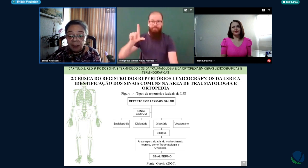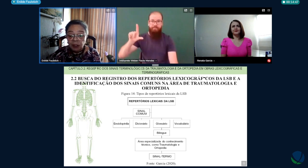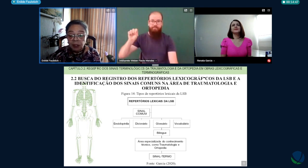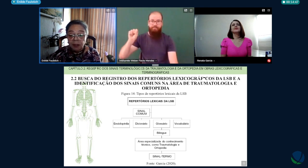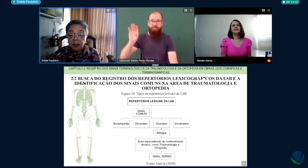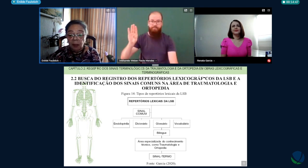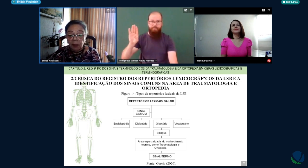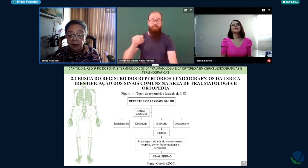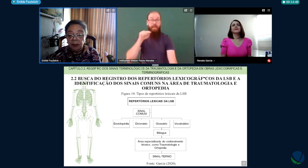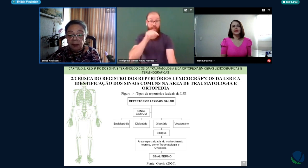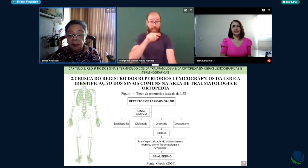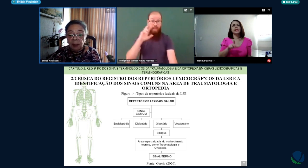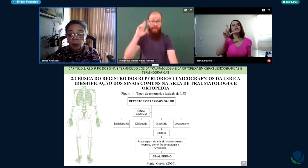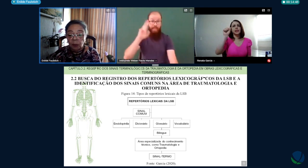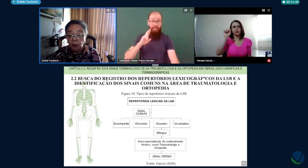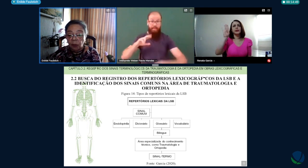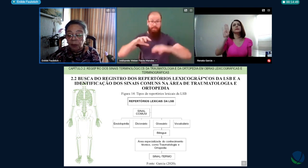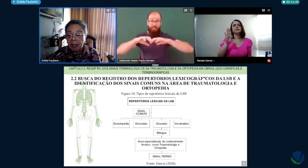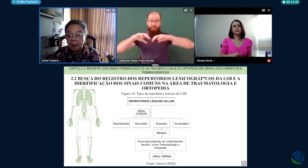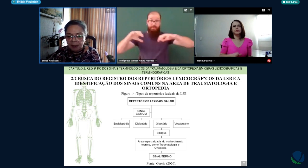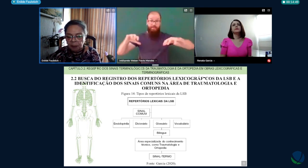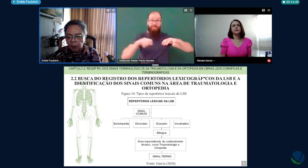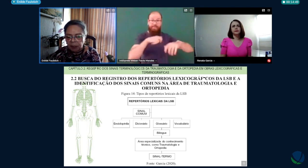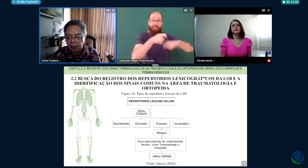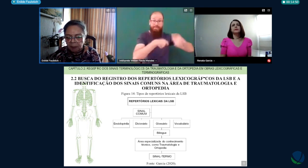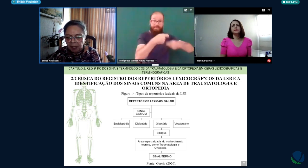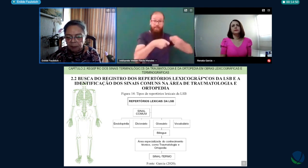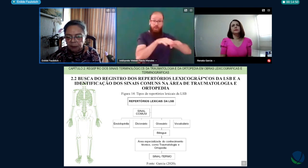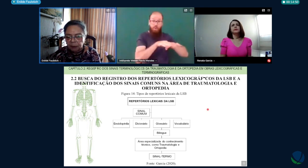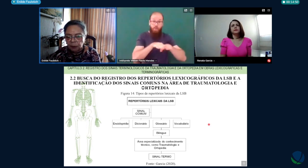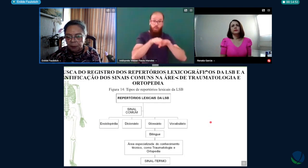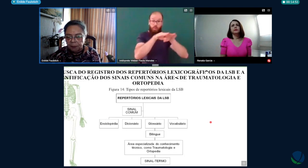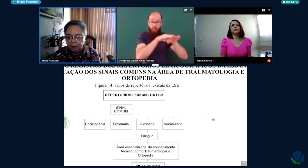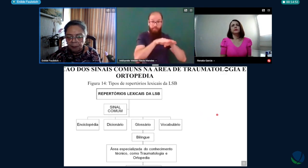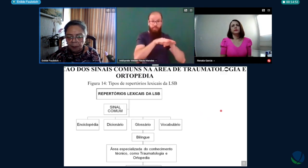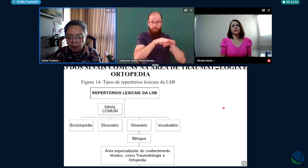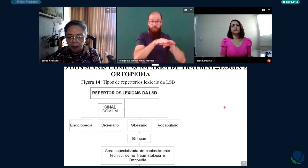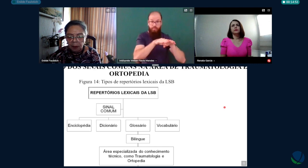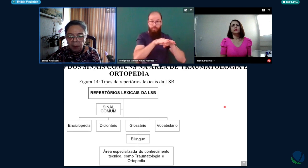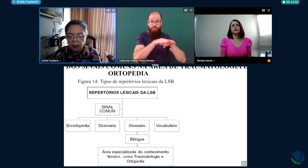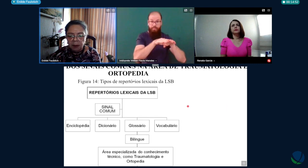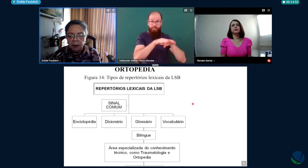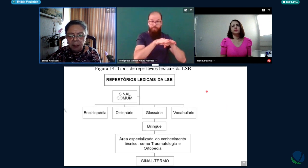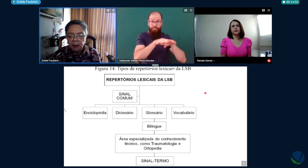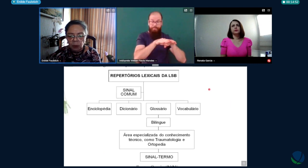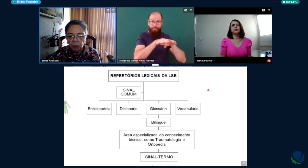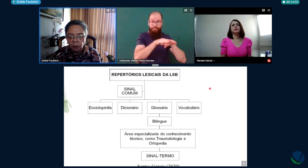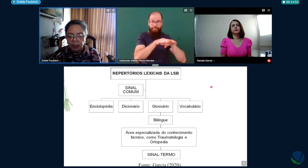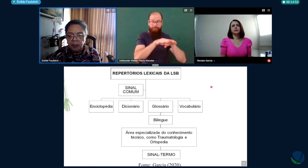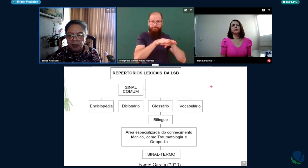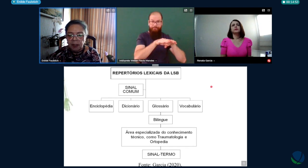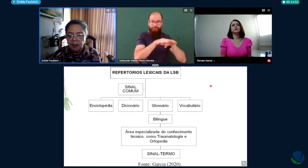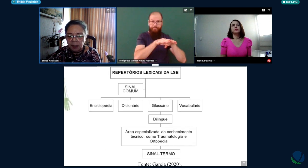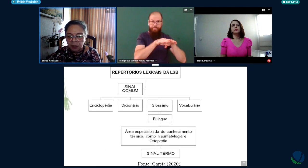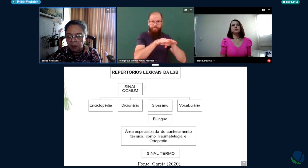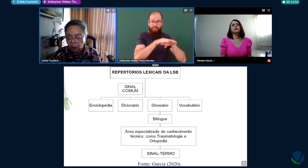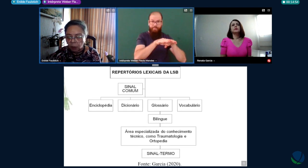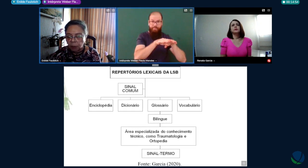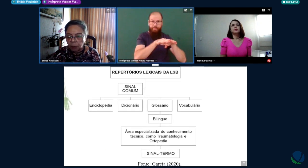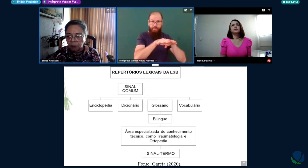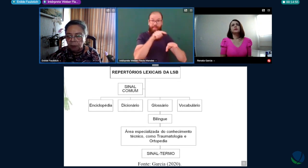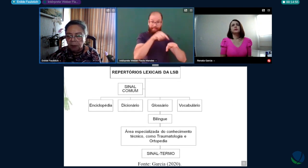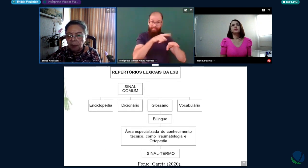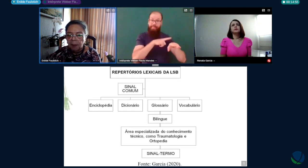ela faz a distinção entre sinal comum. Abre mais um pouquinho a imagem, por favor. Entre sinais comuns, diz que existe